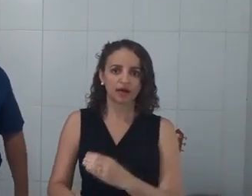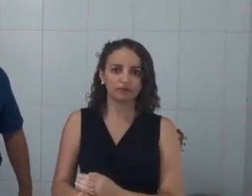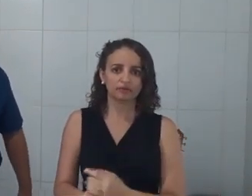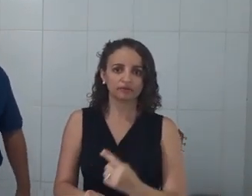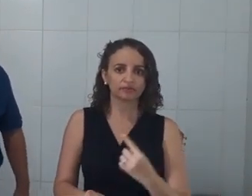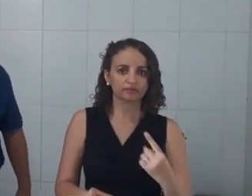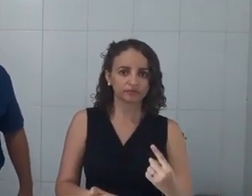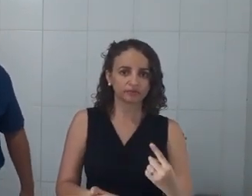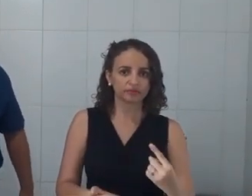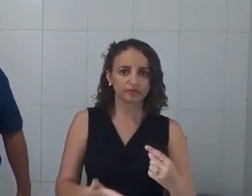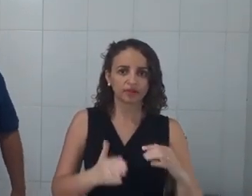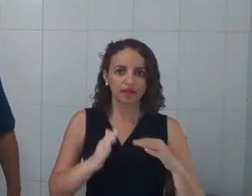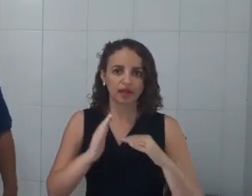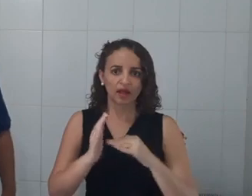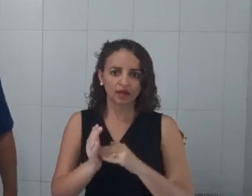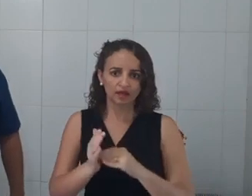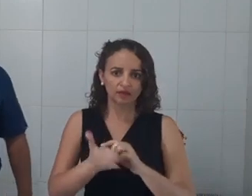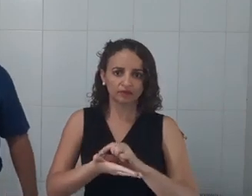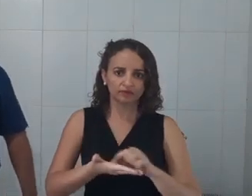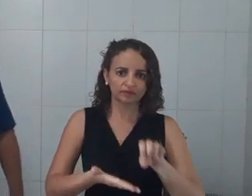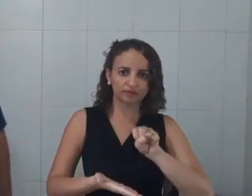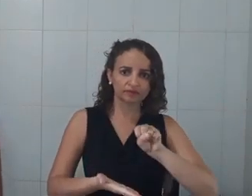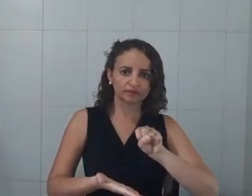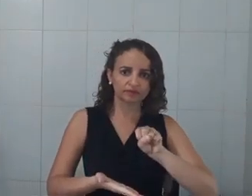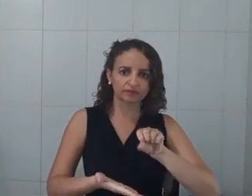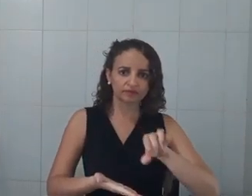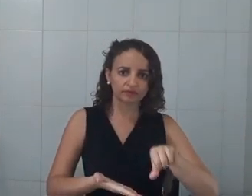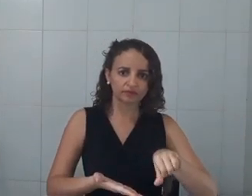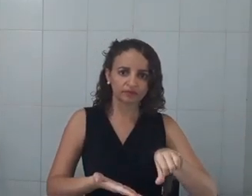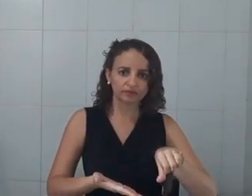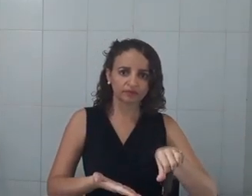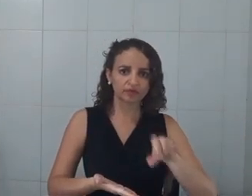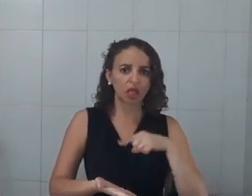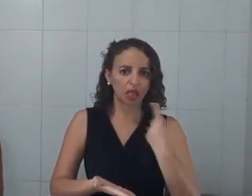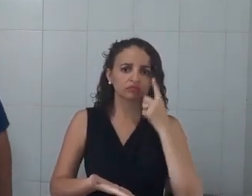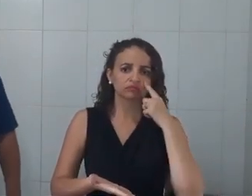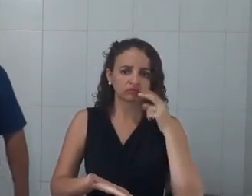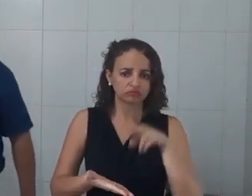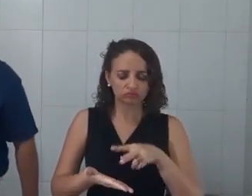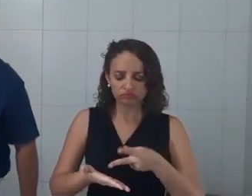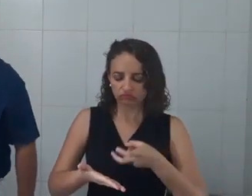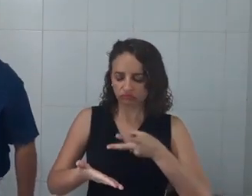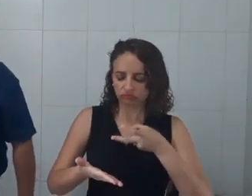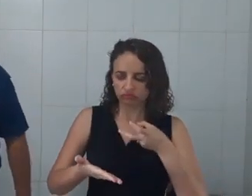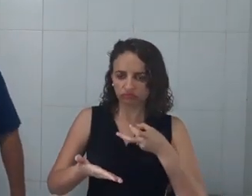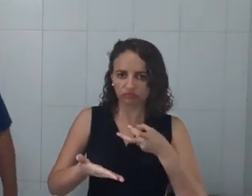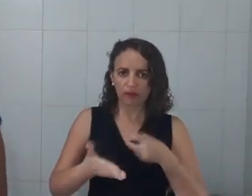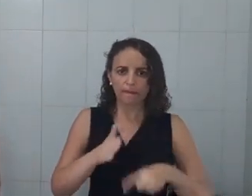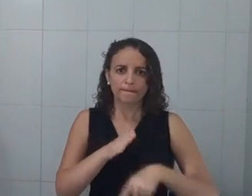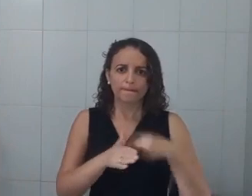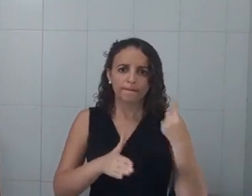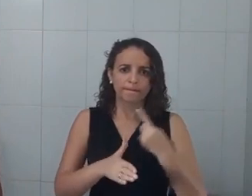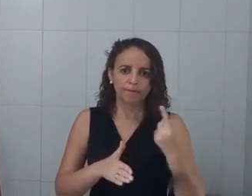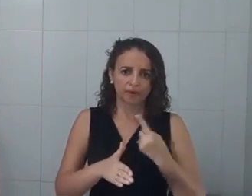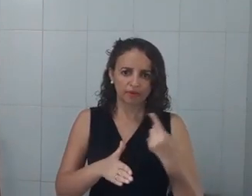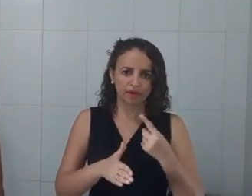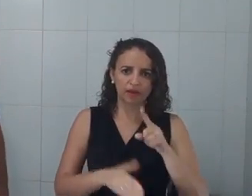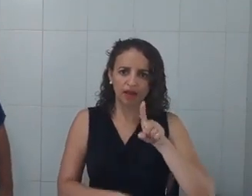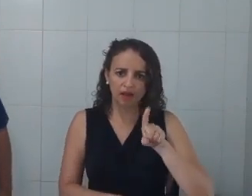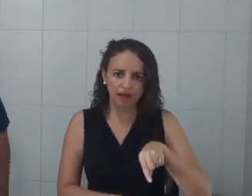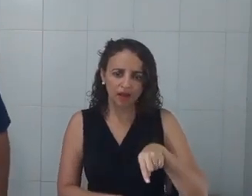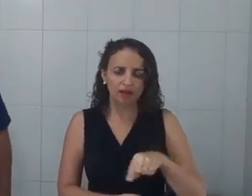até os versículos 8 e 9 nós podemos ver, a partir do versículo 1. A primeira virtude que nós